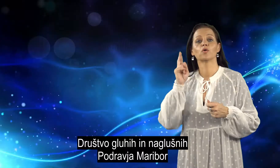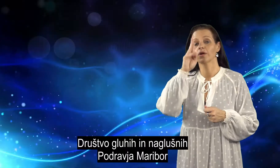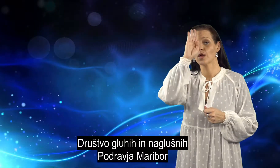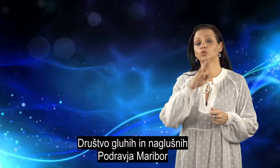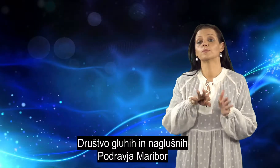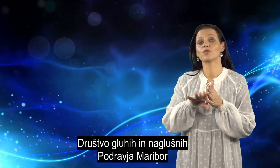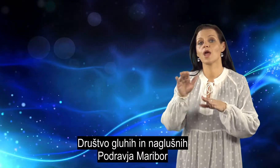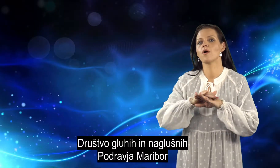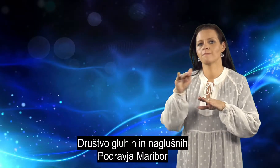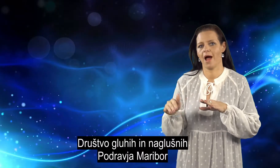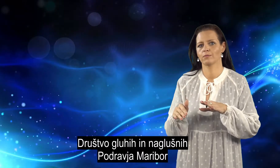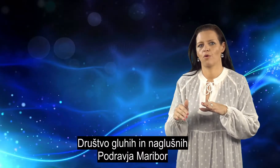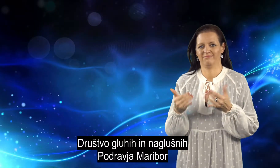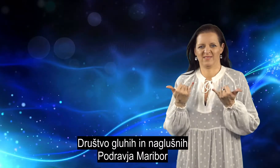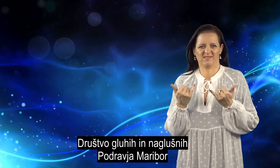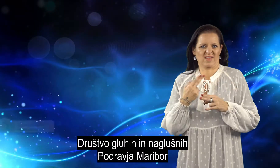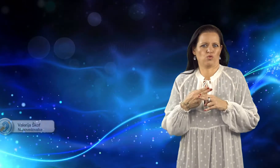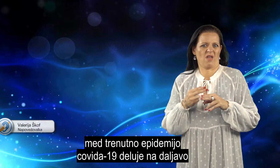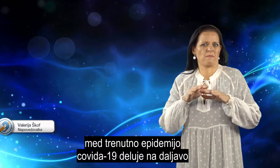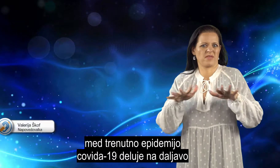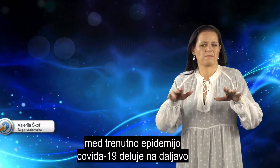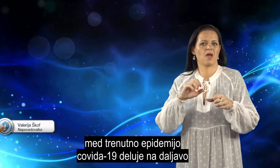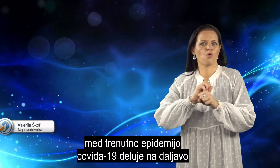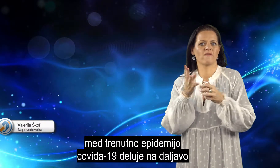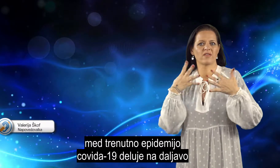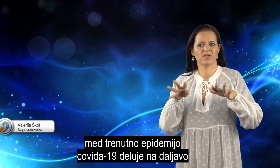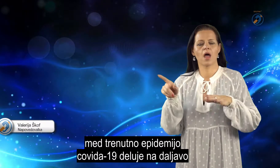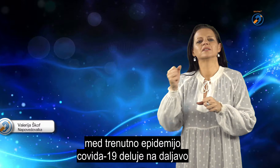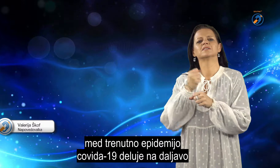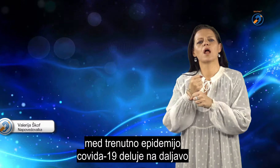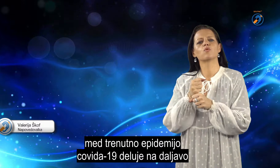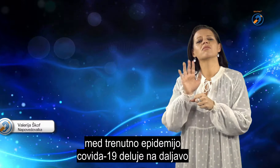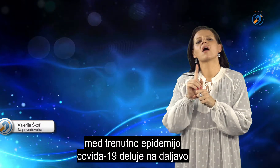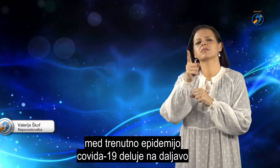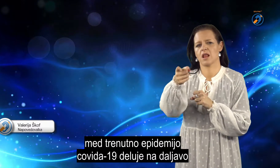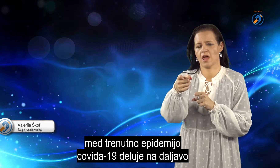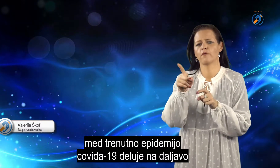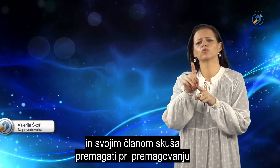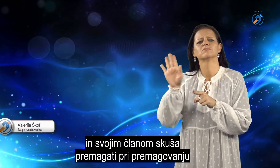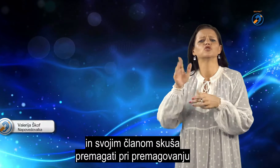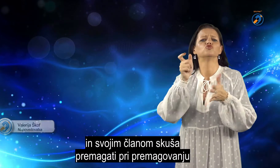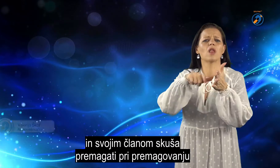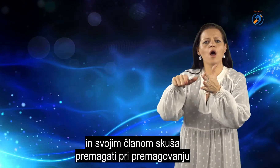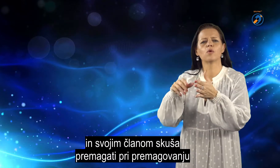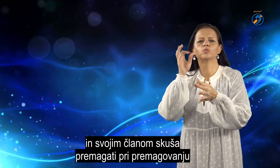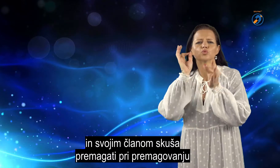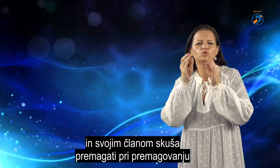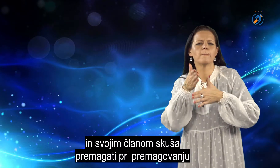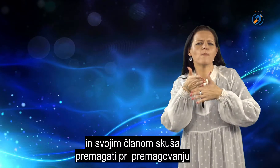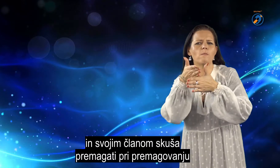Društvo gluhih in naglušnih Podravja Maribor med trenutno epidemijo COVID-19 deluje na daljavo in svojim